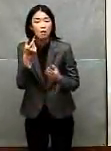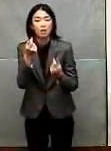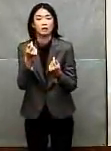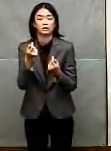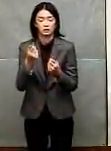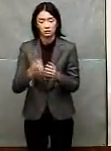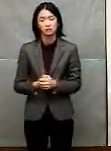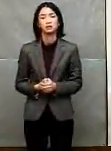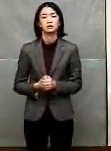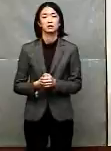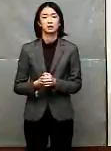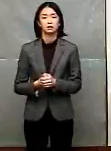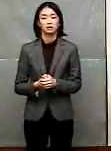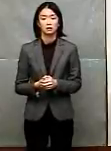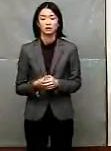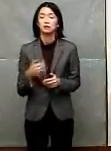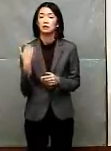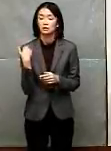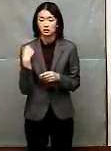先生と遠藤